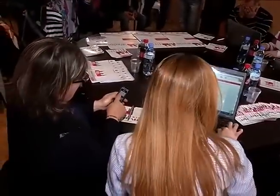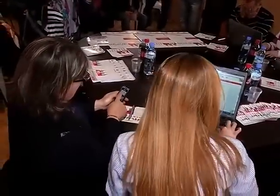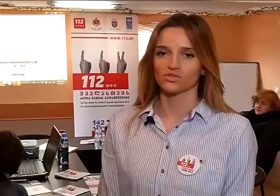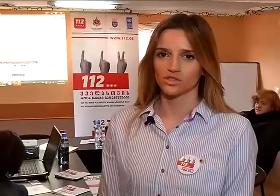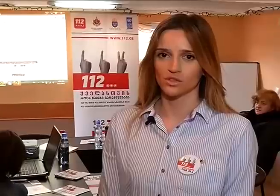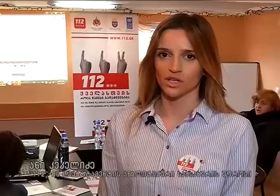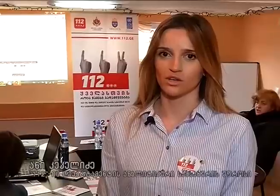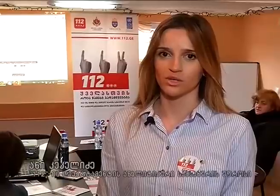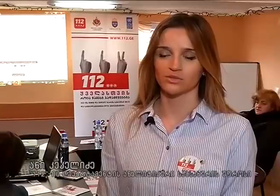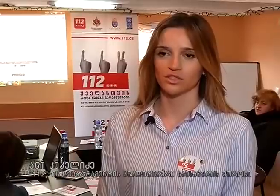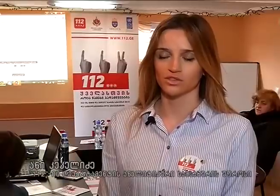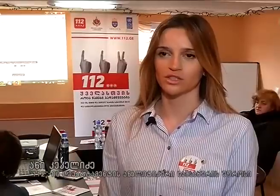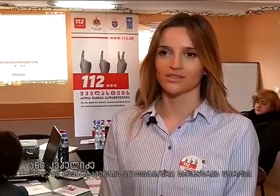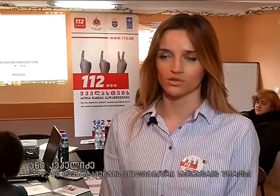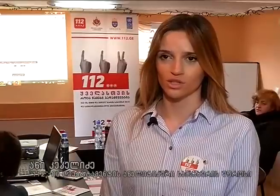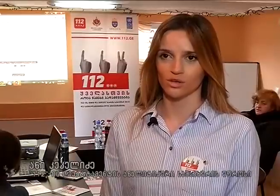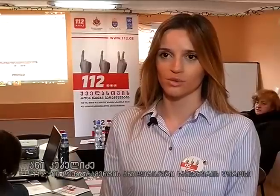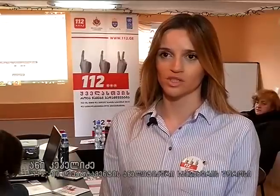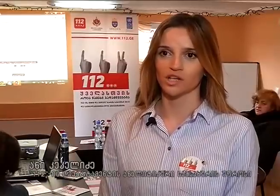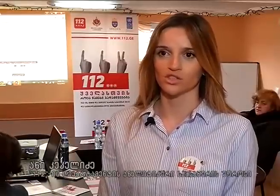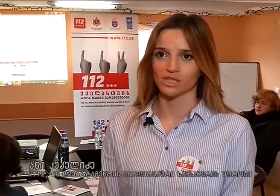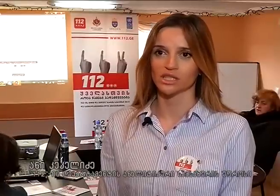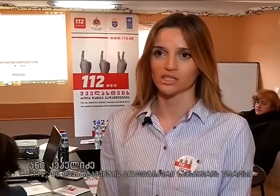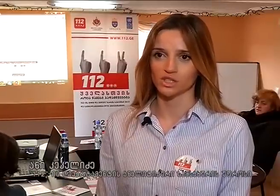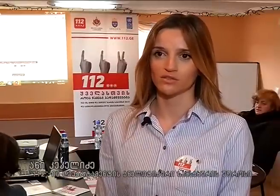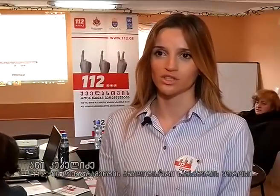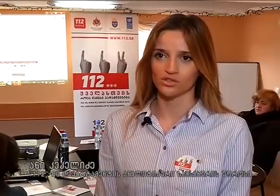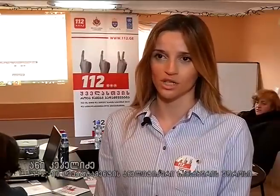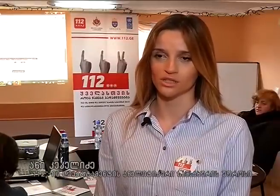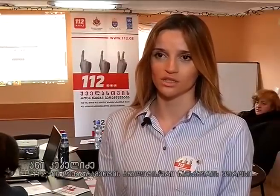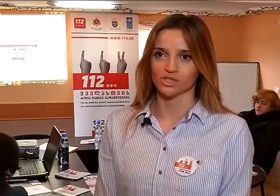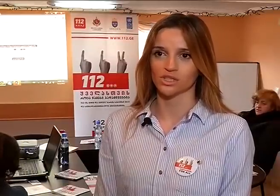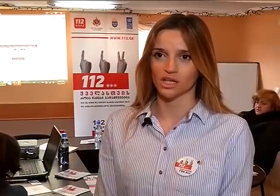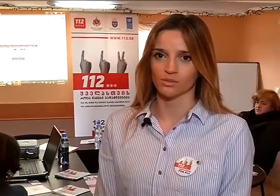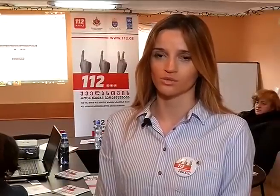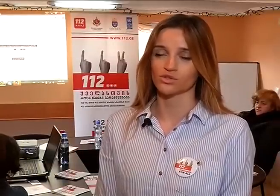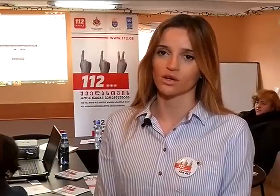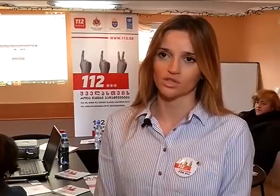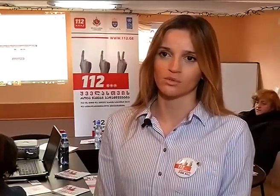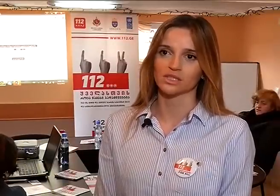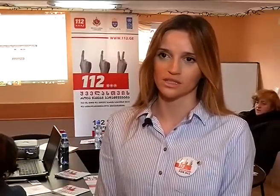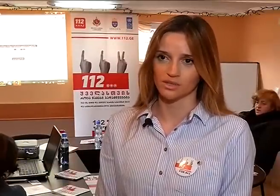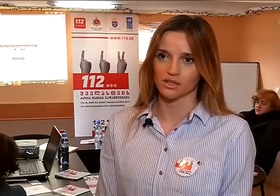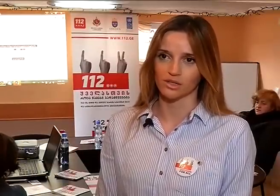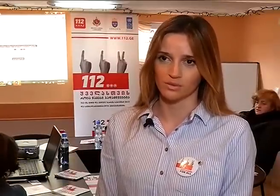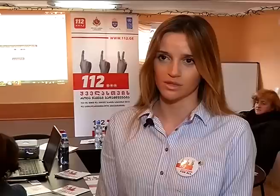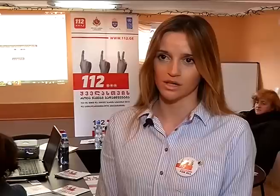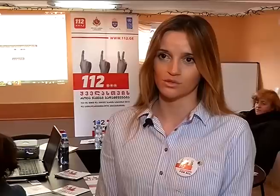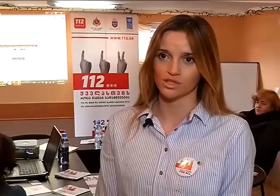29 და ის ის მასახლეობას მივაწოდეთ დეტალური ინფორმაცია 112-ის SMS და ვიდეოს არის სერვისი სარგებლობისთვის აუცილებელ წესებთან და პირობებთან